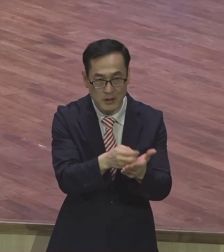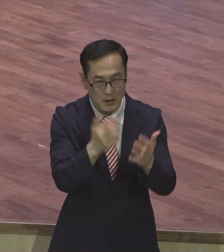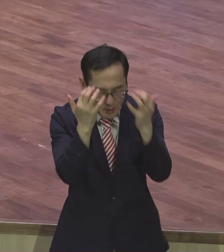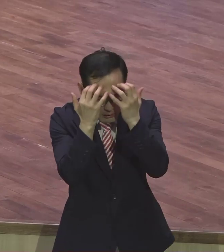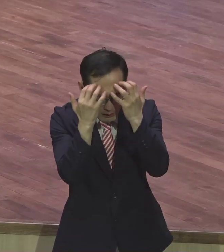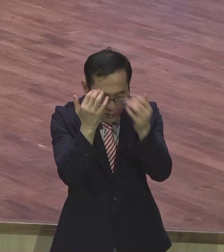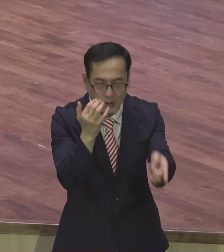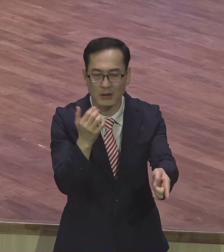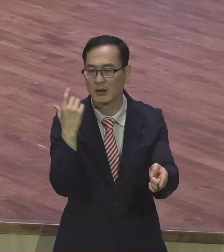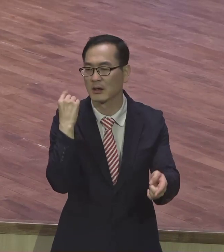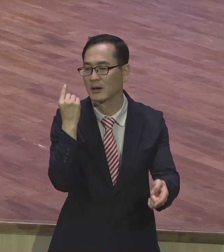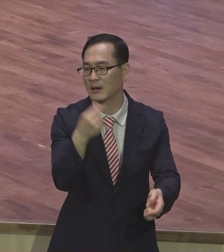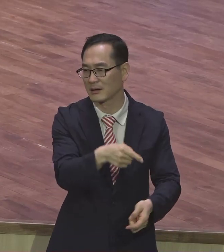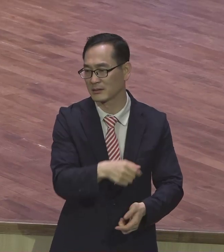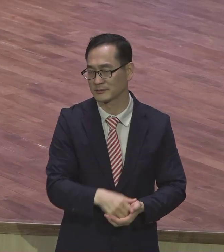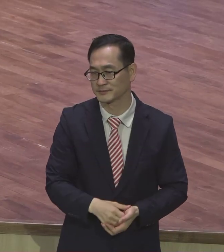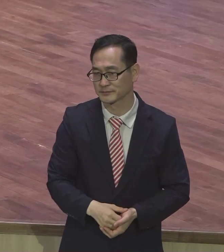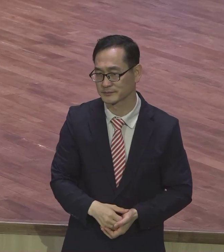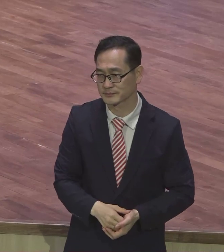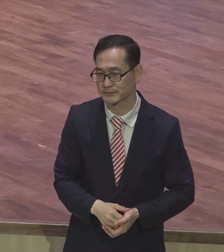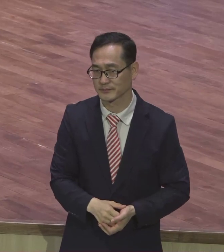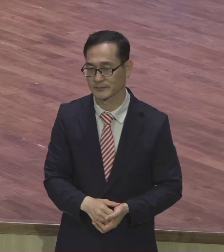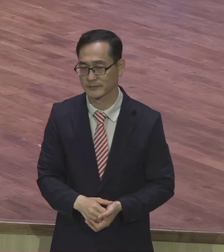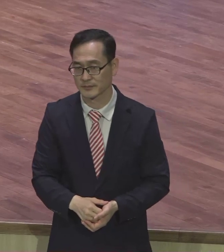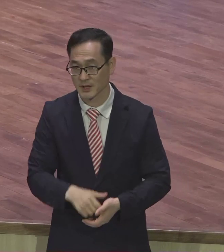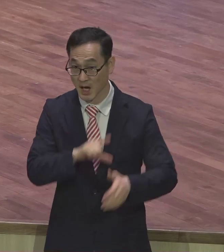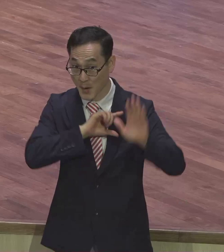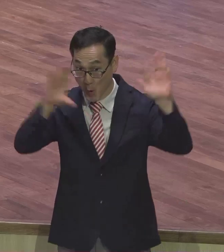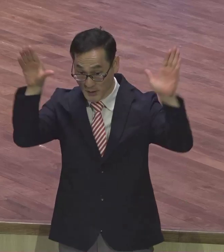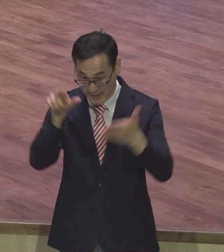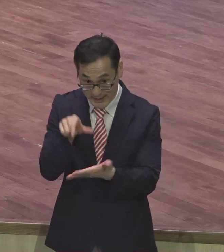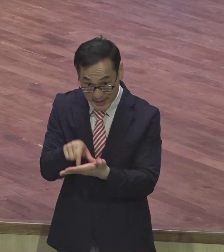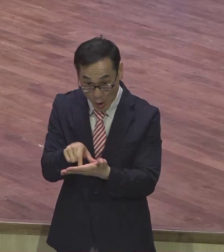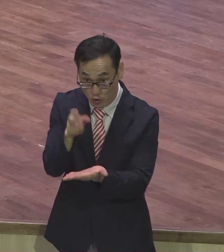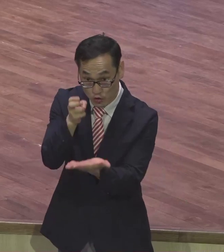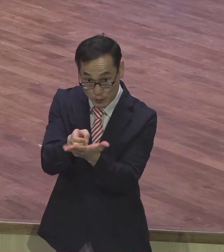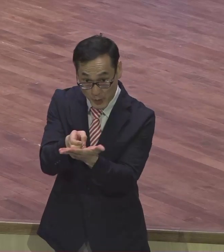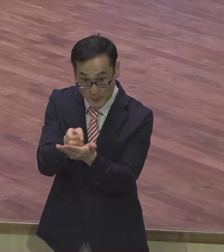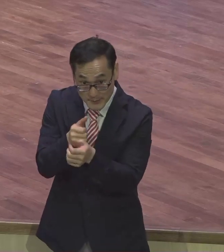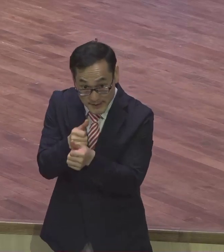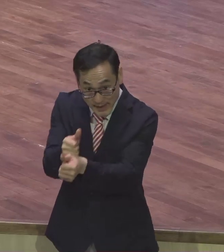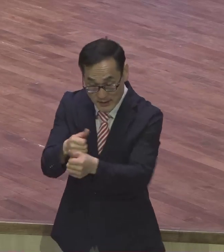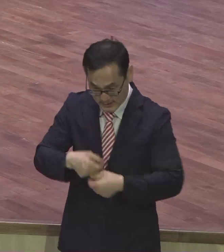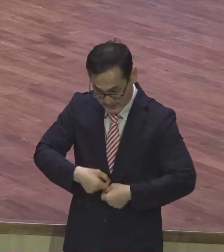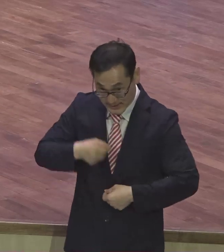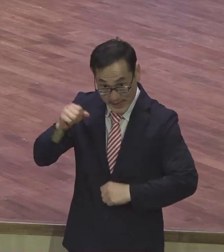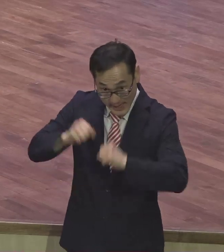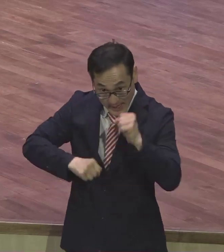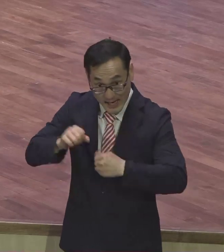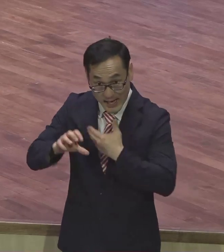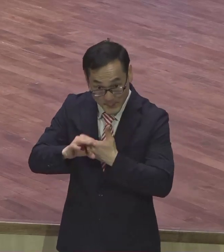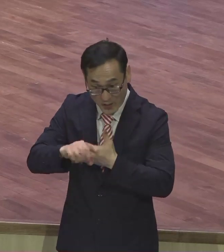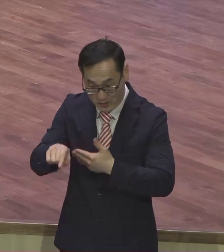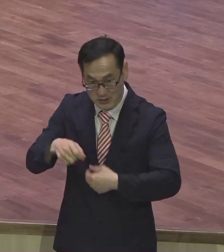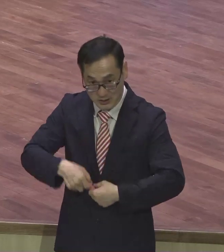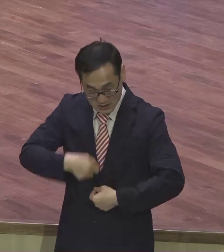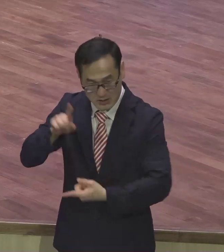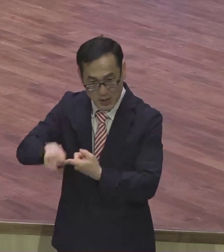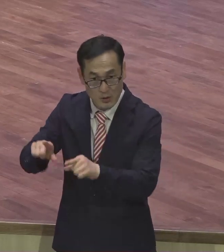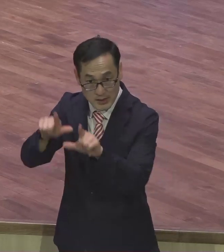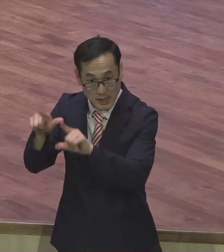5절에 보면 5절 모세가 기록하되 율법으로 말미암는 의의를 행하는 사람은 그 의의로 살게 하였거니 와